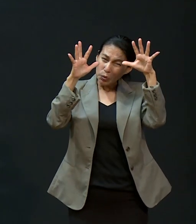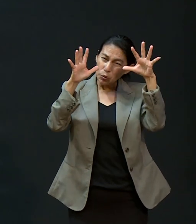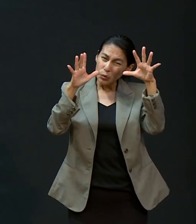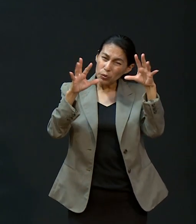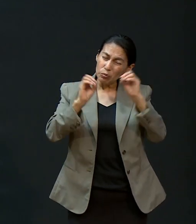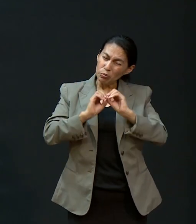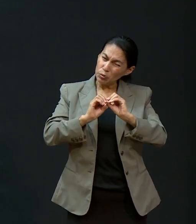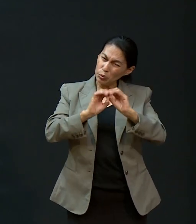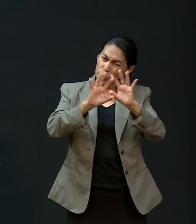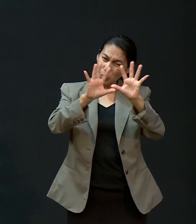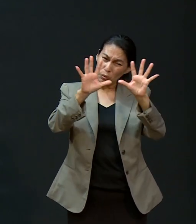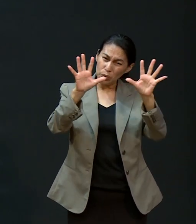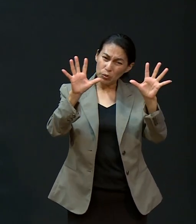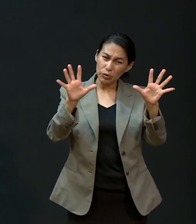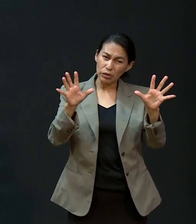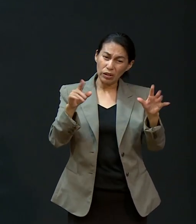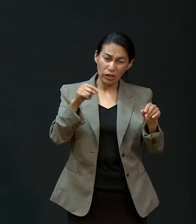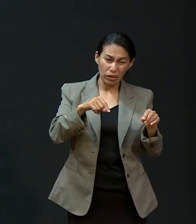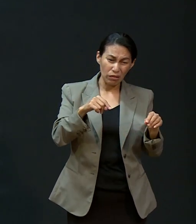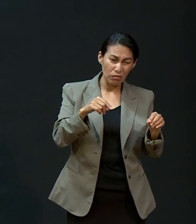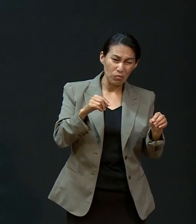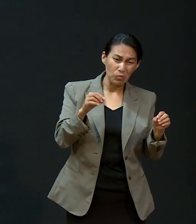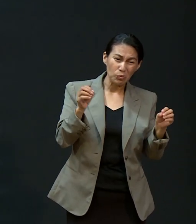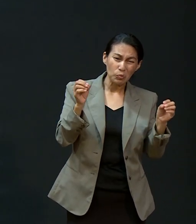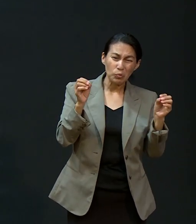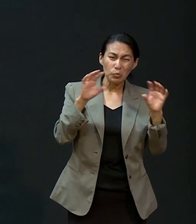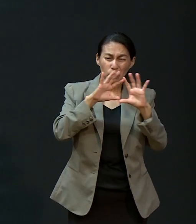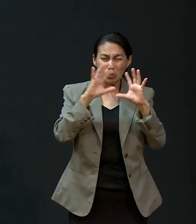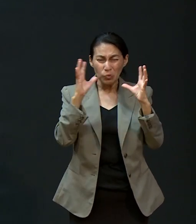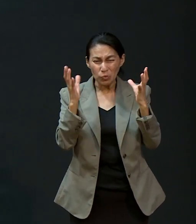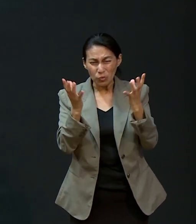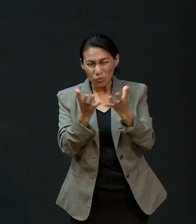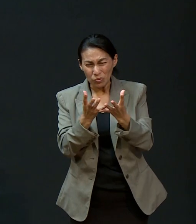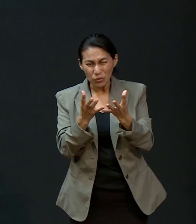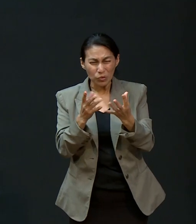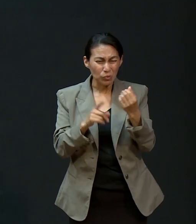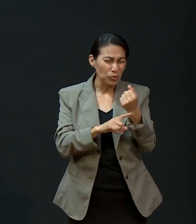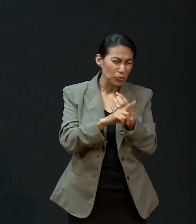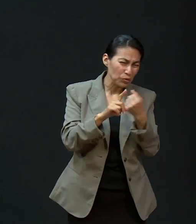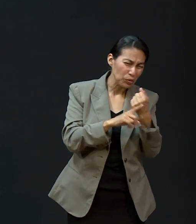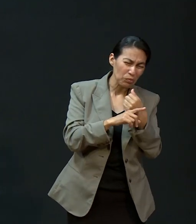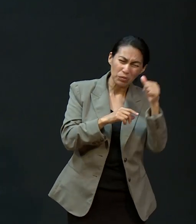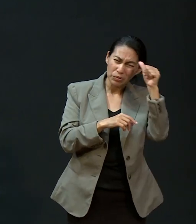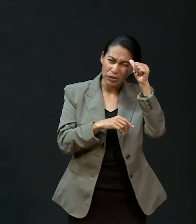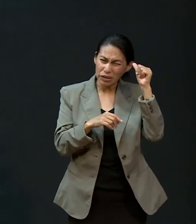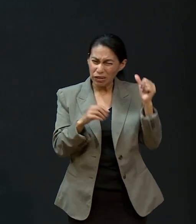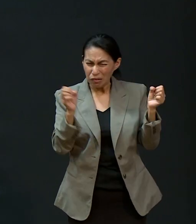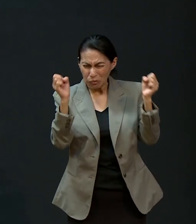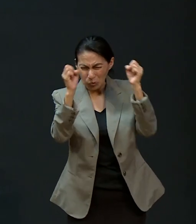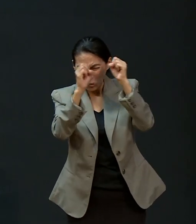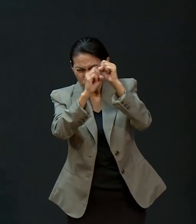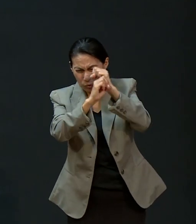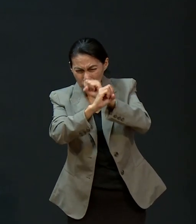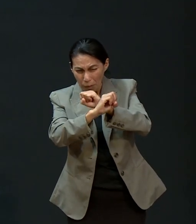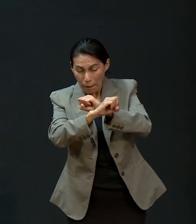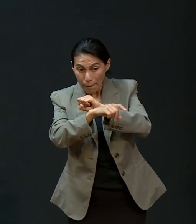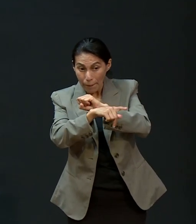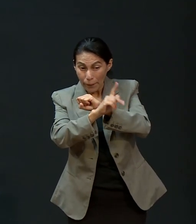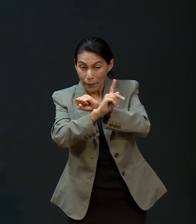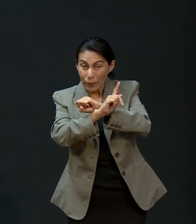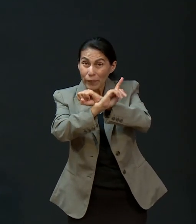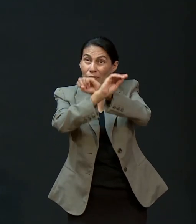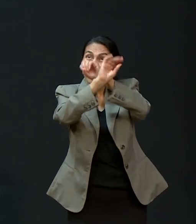inunde a un mundo realmente en tinieblas, en graves dificultades, donde Dios se va a